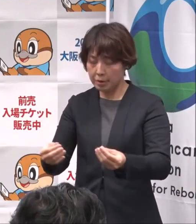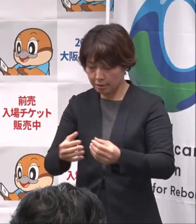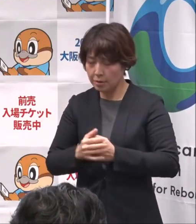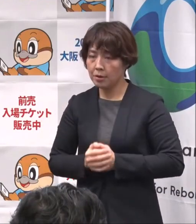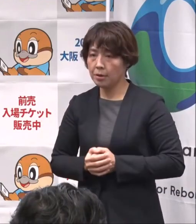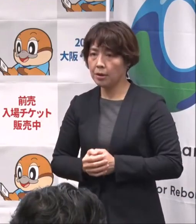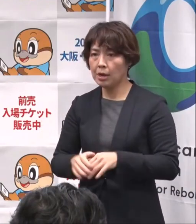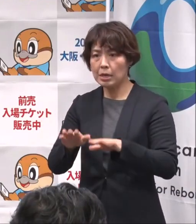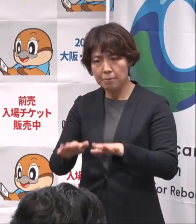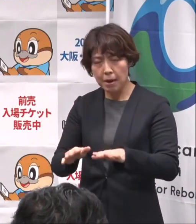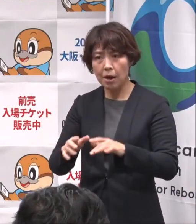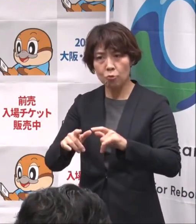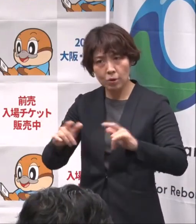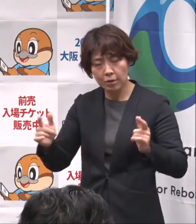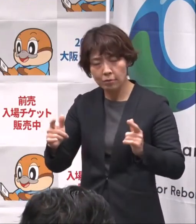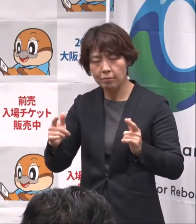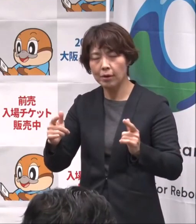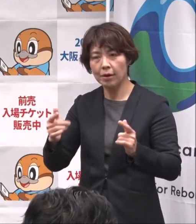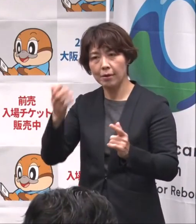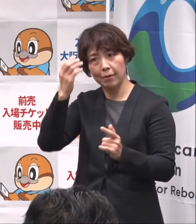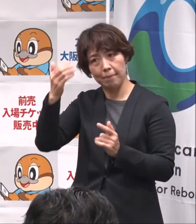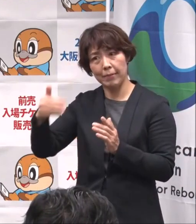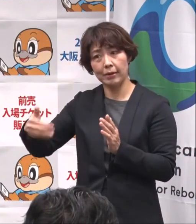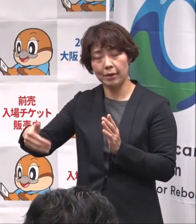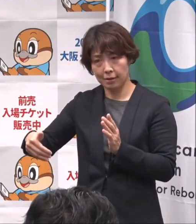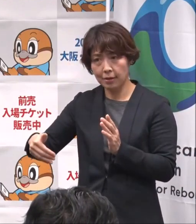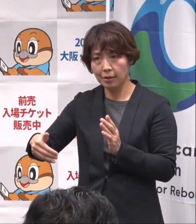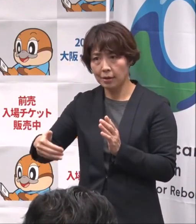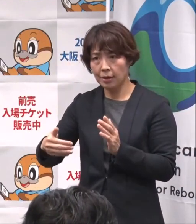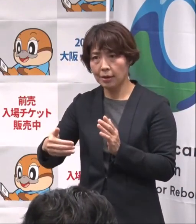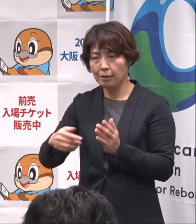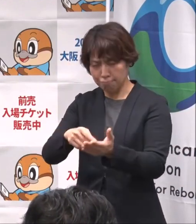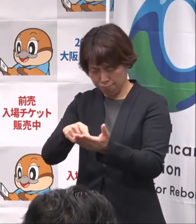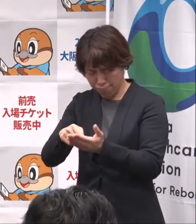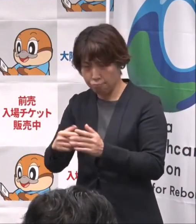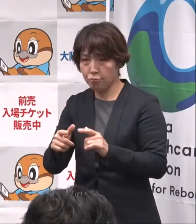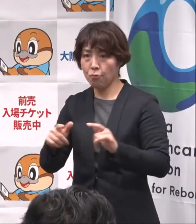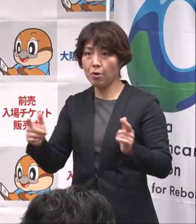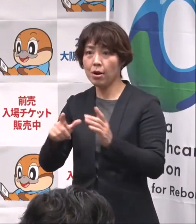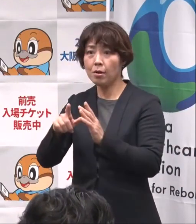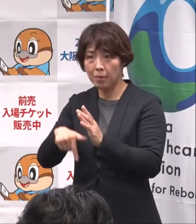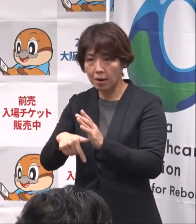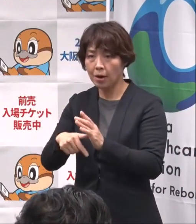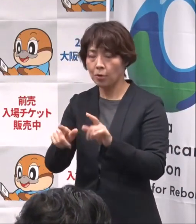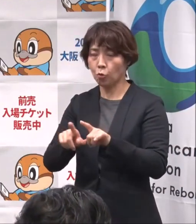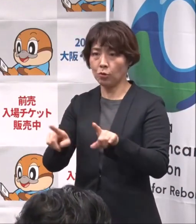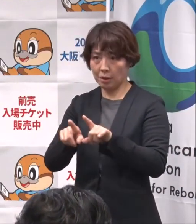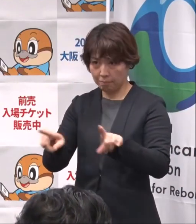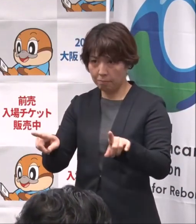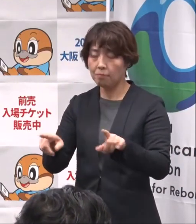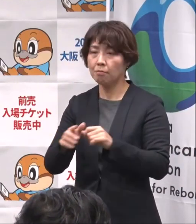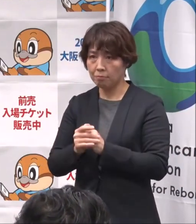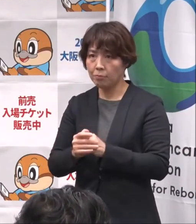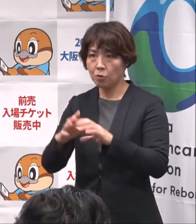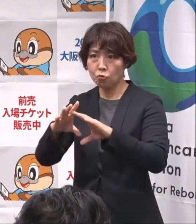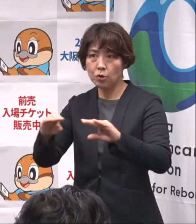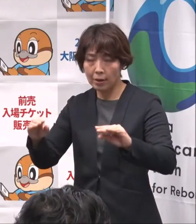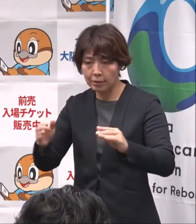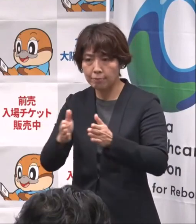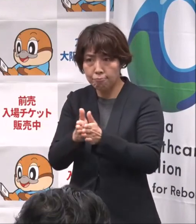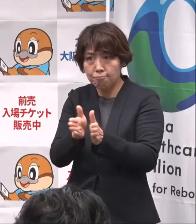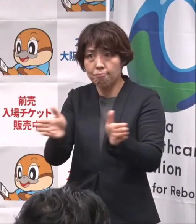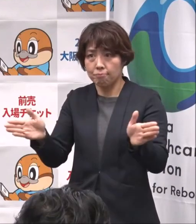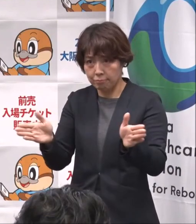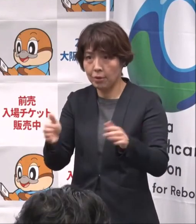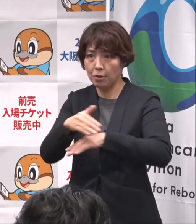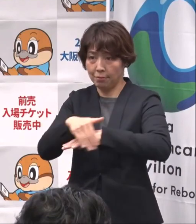階で増やすということはまだ考えておりませんけれども、必要に応じて、必要が増えれば当然これは柔軟に拡大をしていこうと思